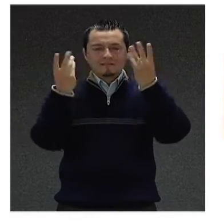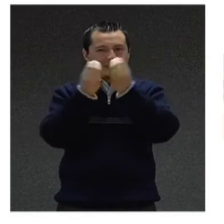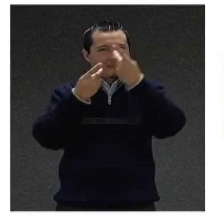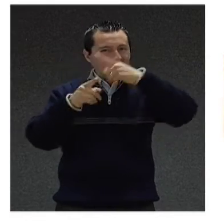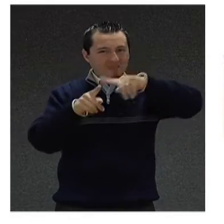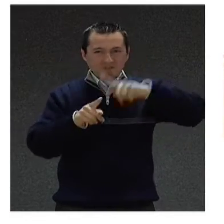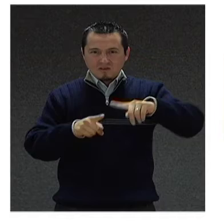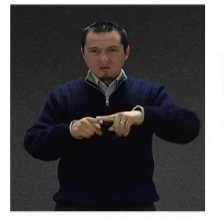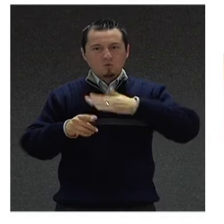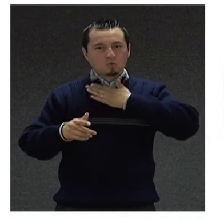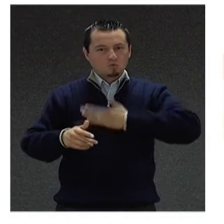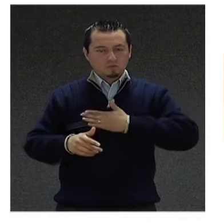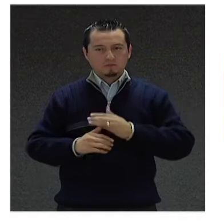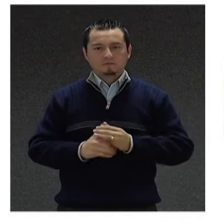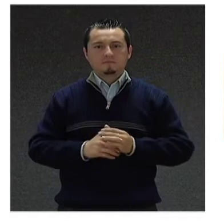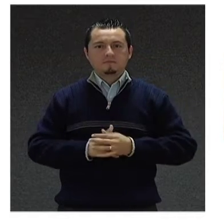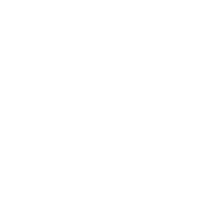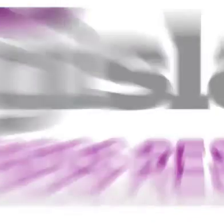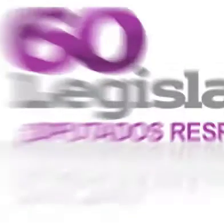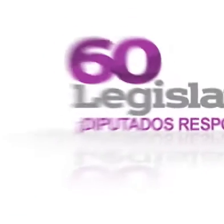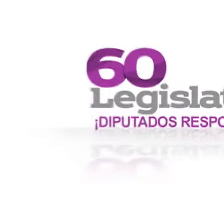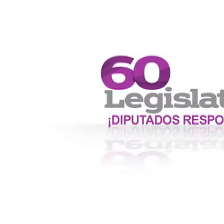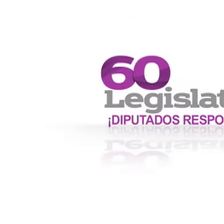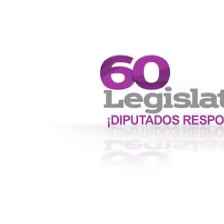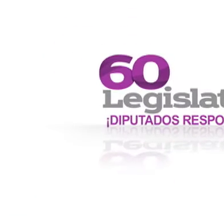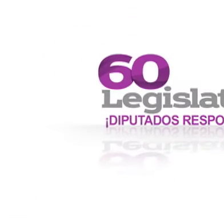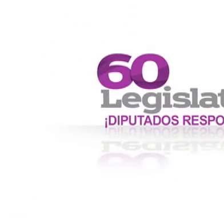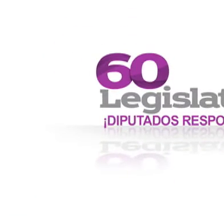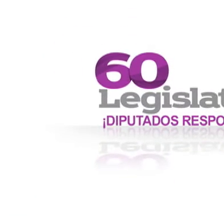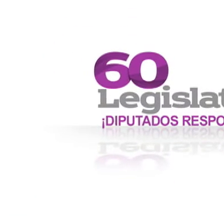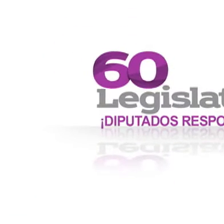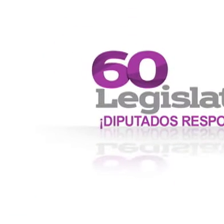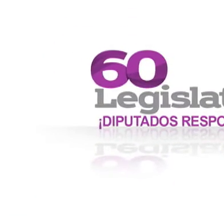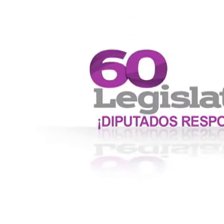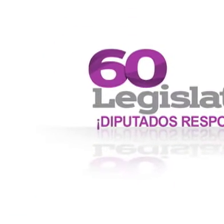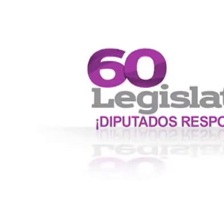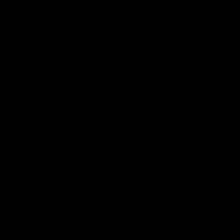sistema de impartición de justicia. 60 legislatura, diputados responsables.